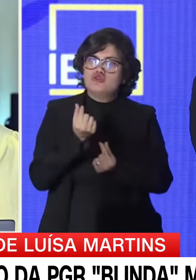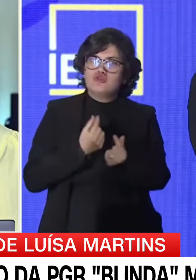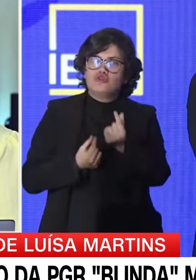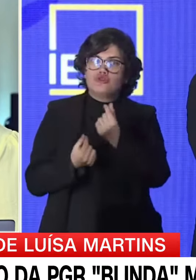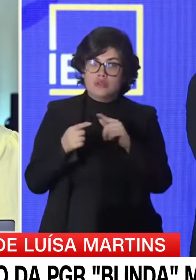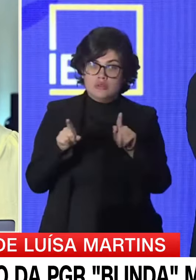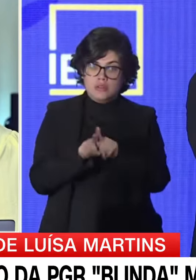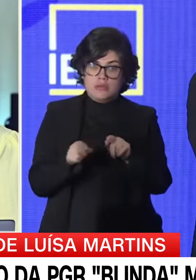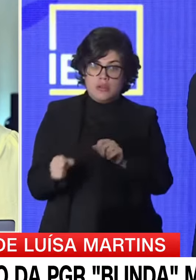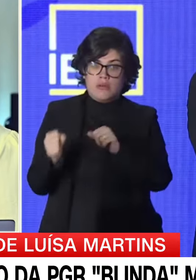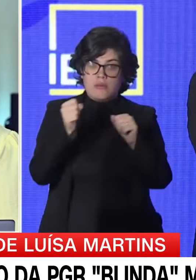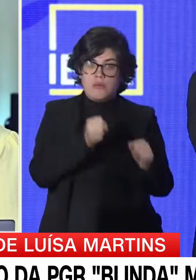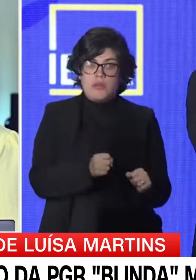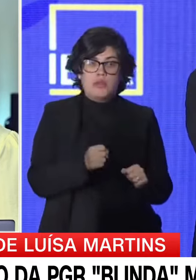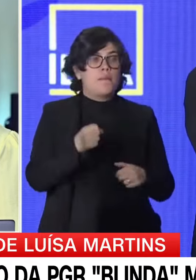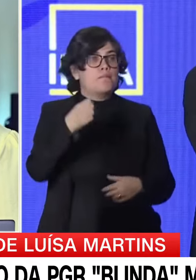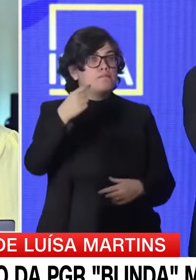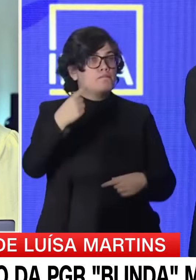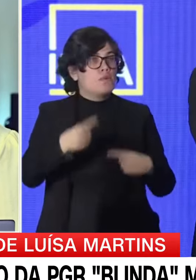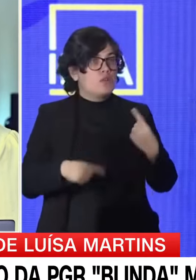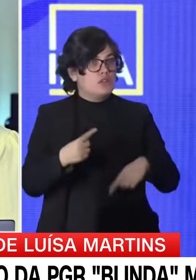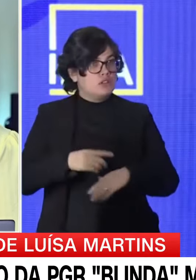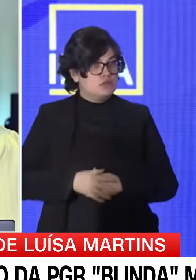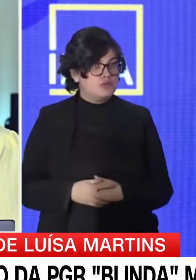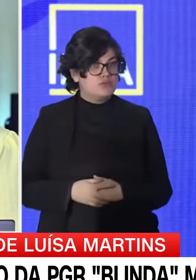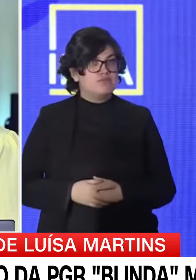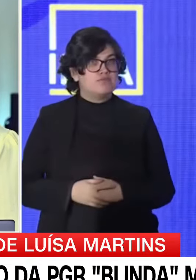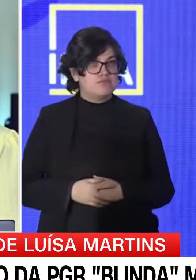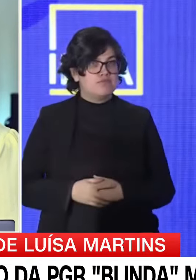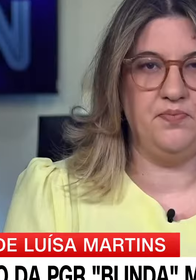essas solicitações de relatórios ocorreram eh dentro da legalidade Tainá